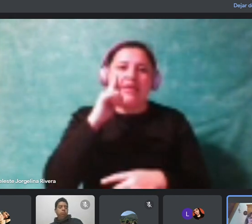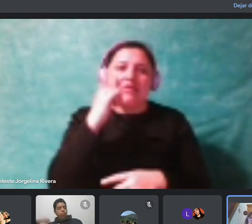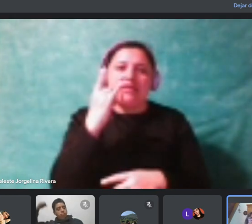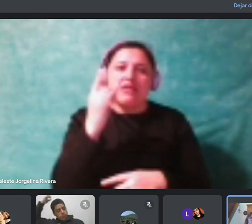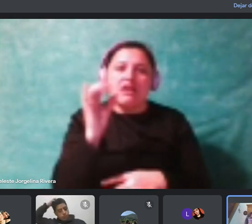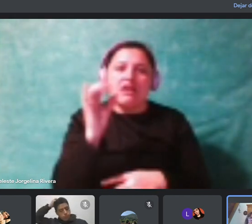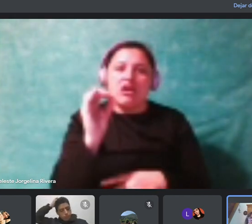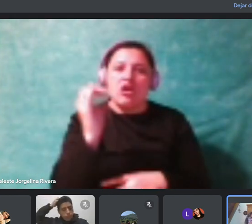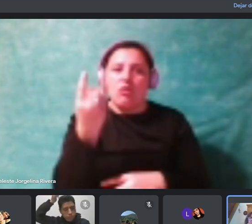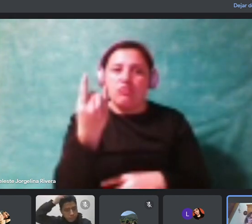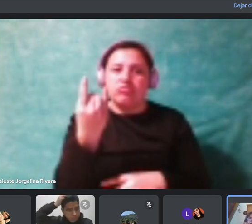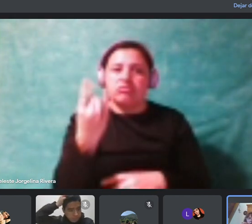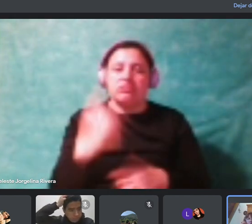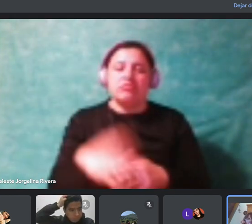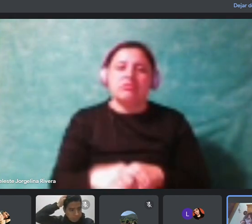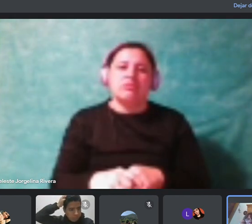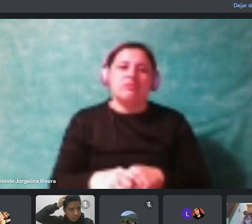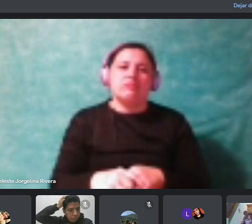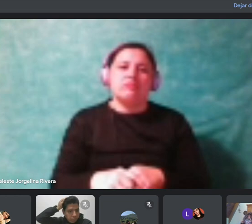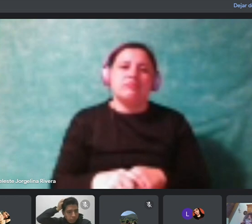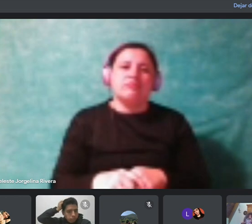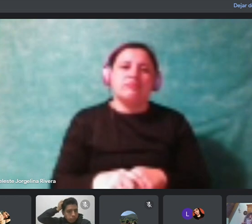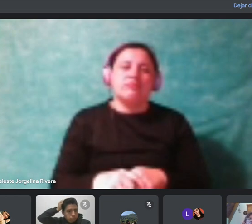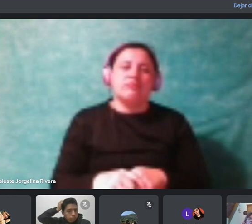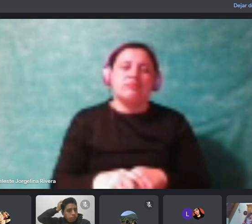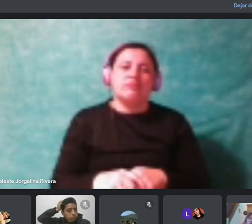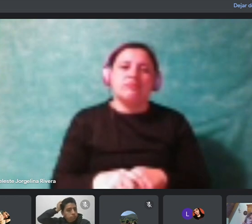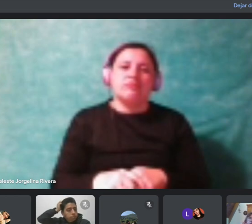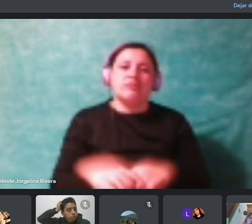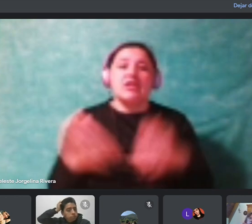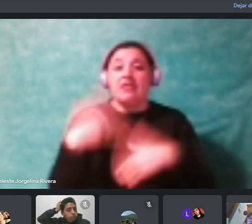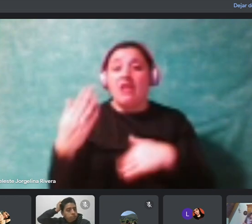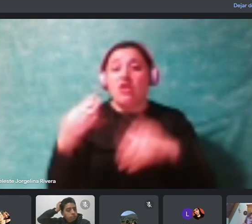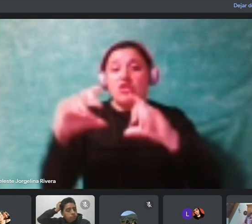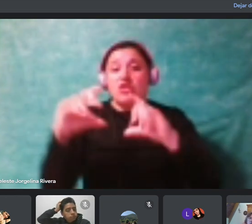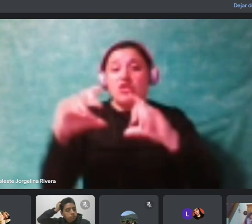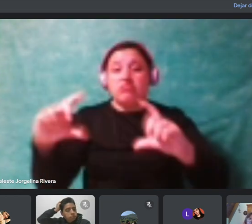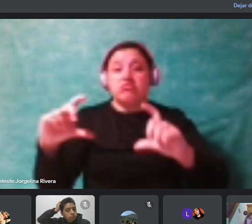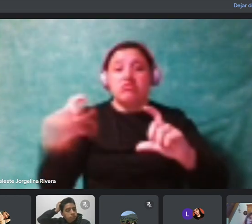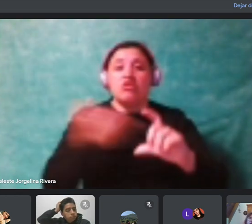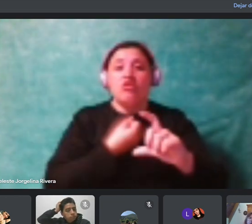Y después. Se abre full.